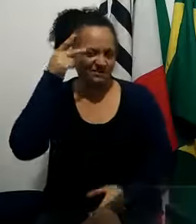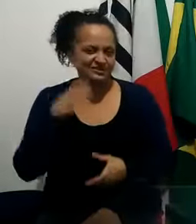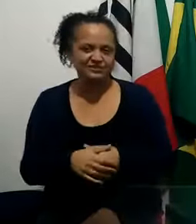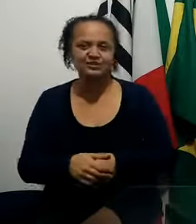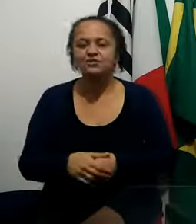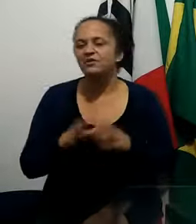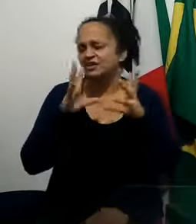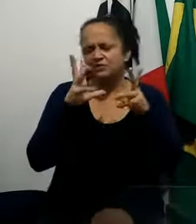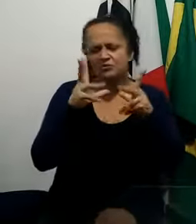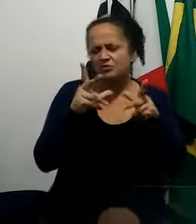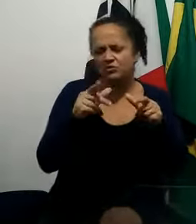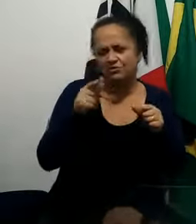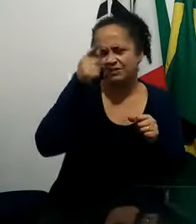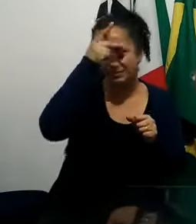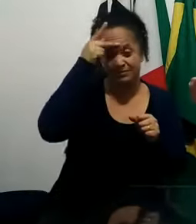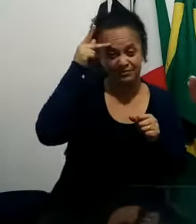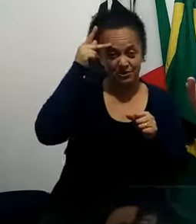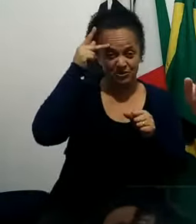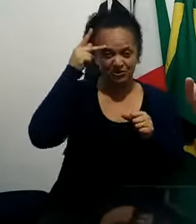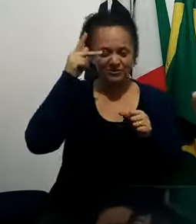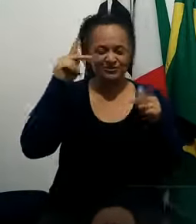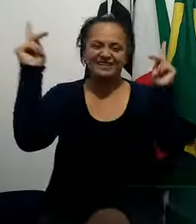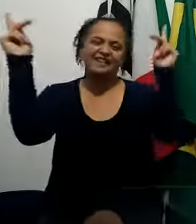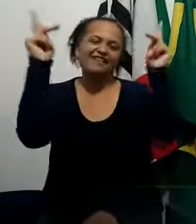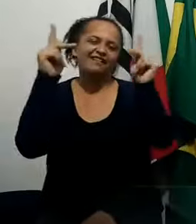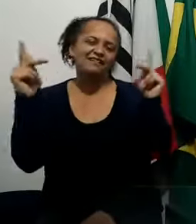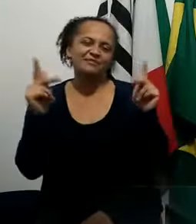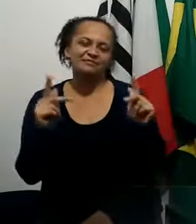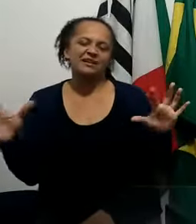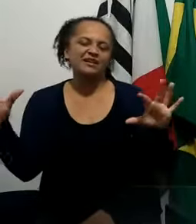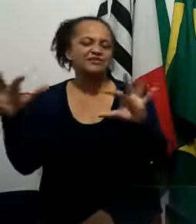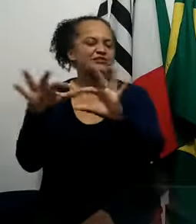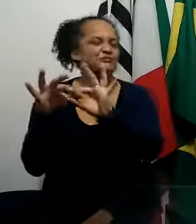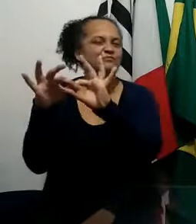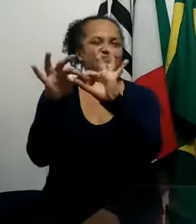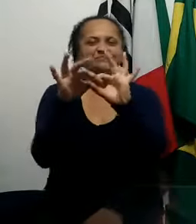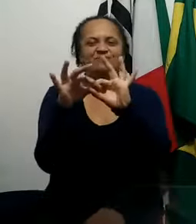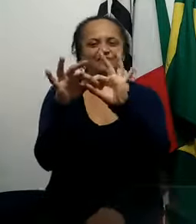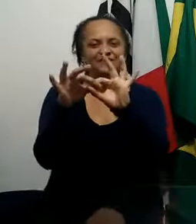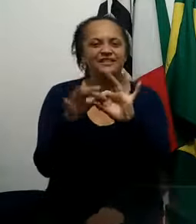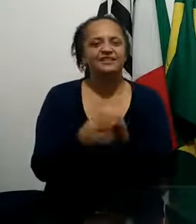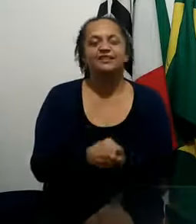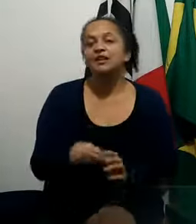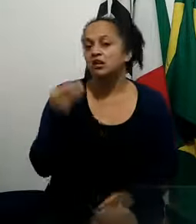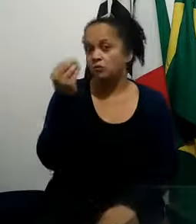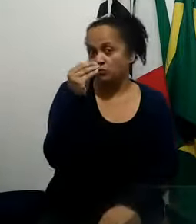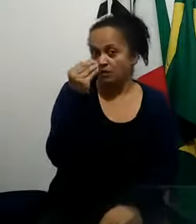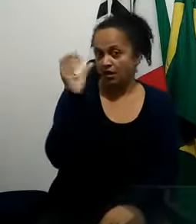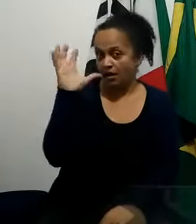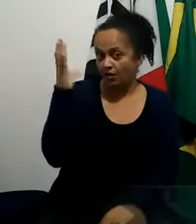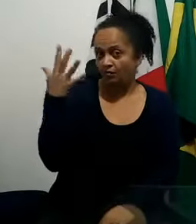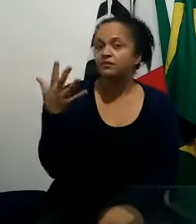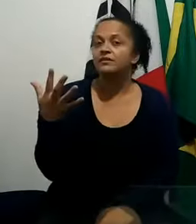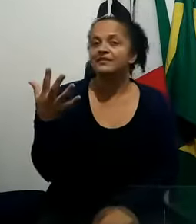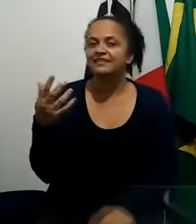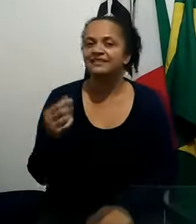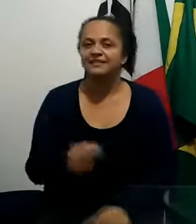os muçulmanos e os judeus. Esse tratado de paz, quando ele for assinado,